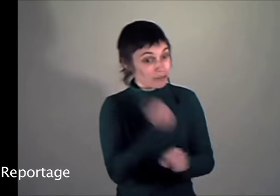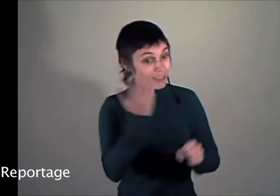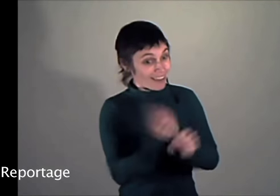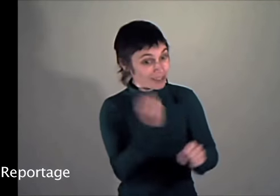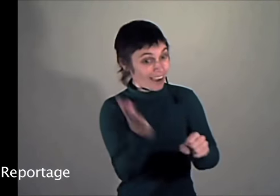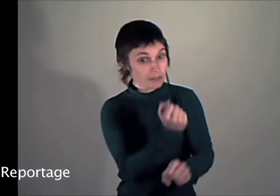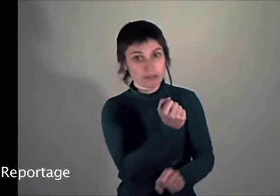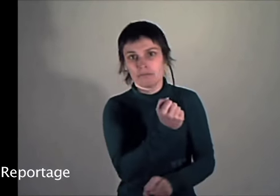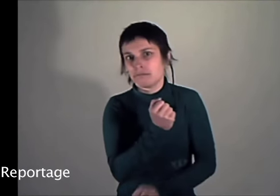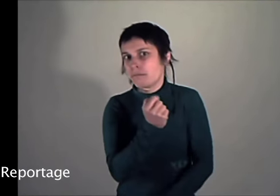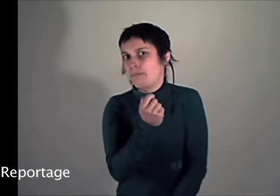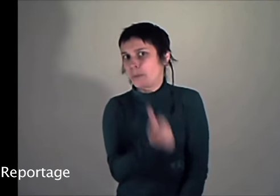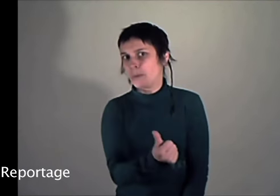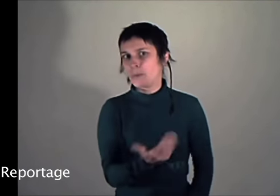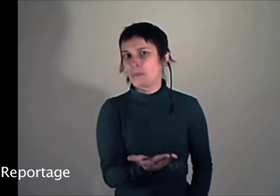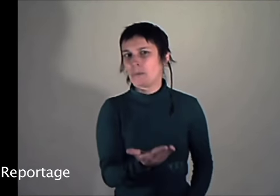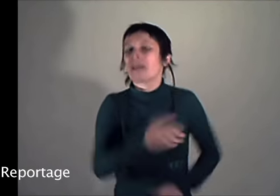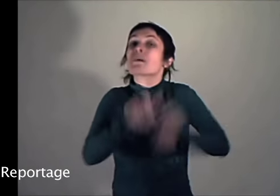sourds. Voilà.